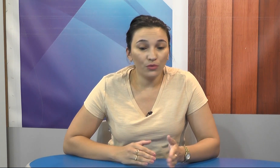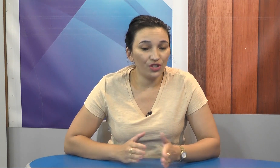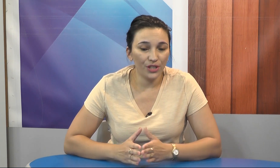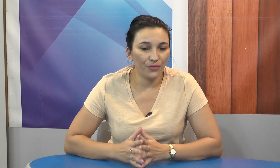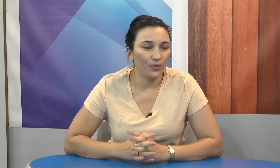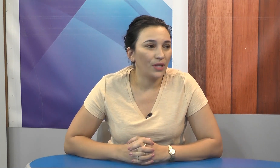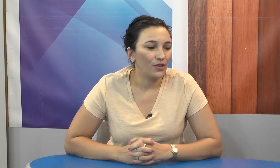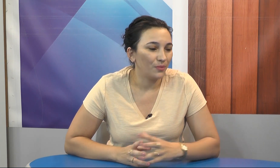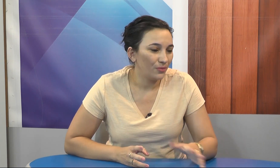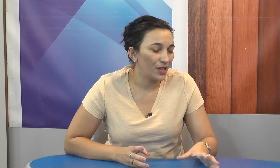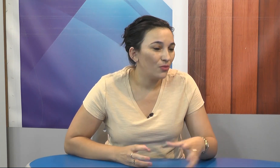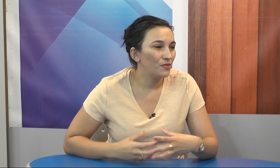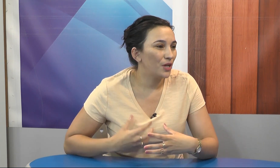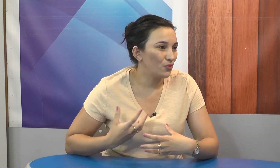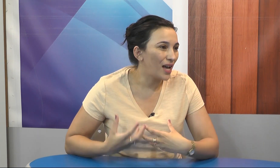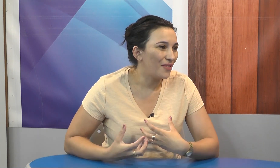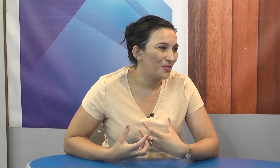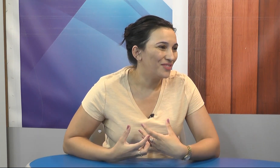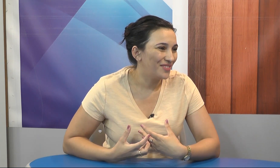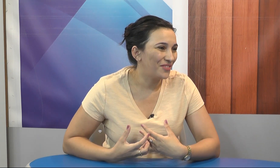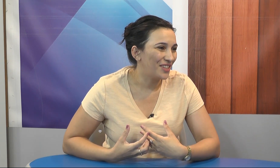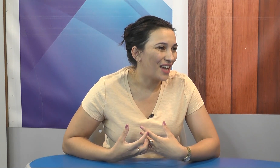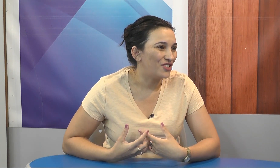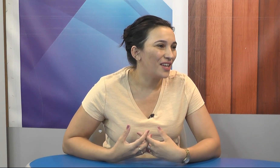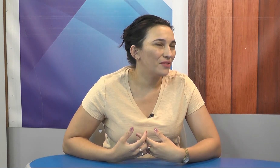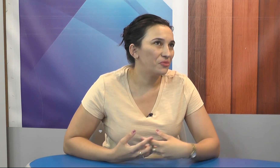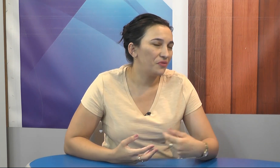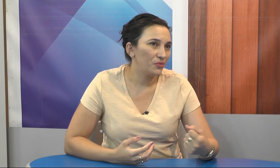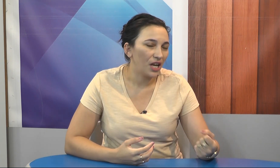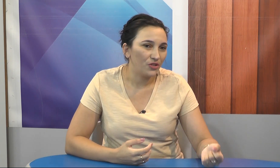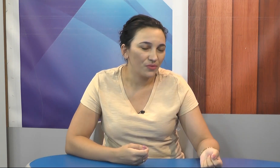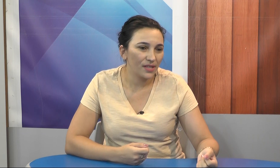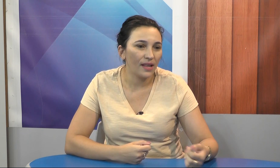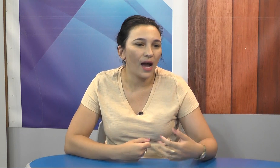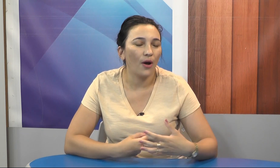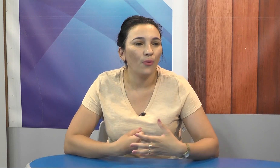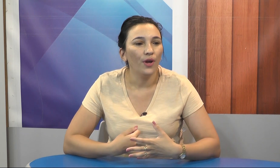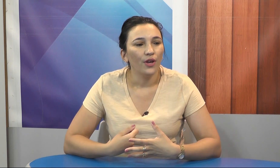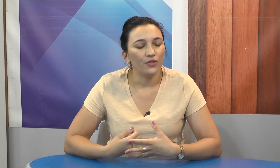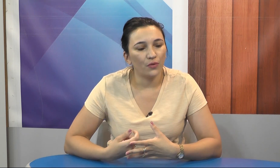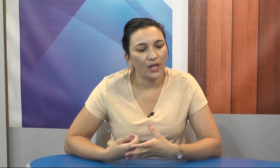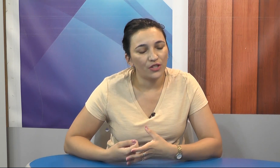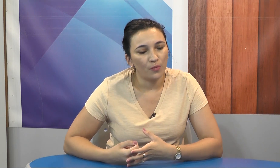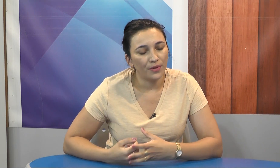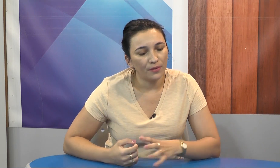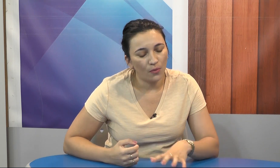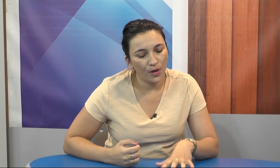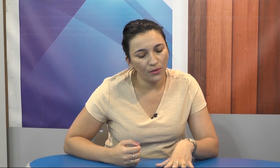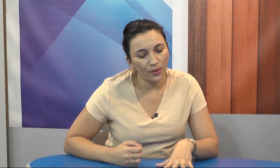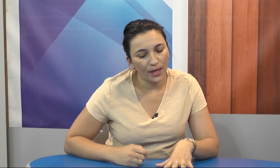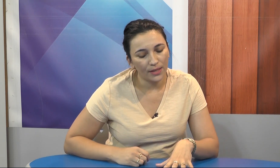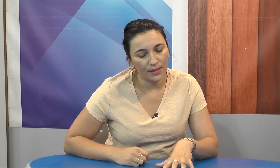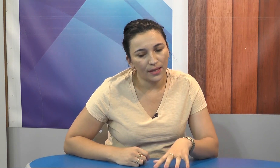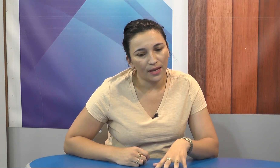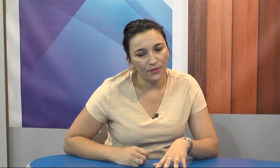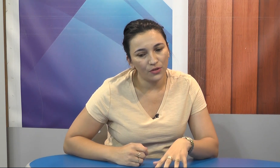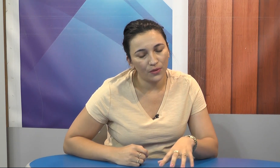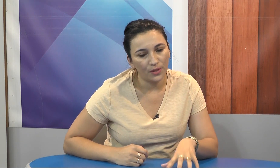tinha dificuldade, os alunos me ajudavam, na verdade, né? Dificuldade em um sinal, dificuldade em alguma... Quando se tratava em dificuldade